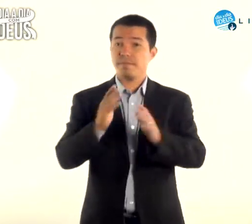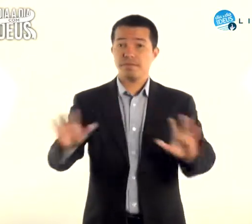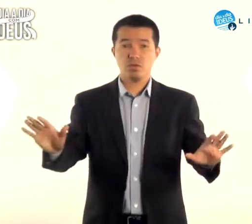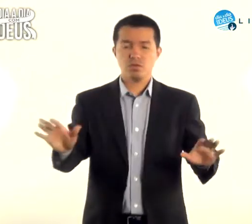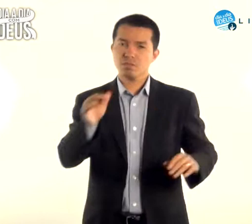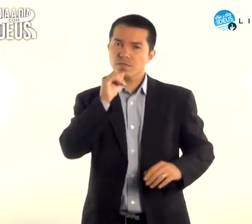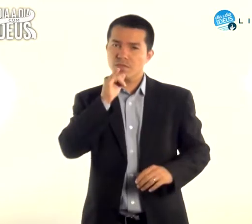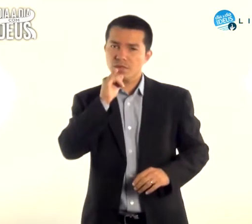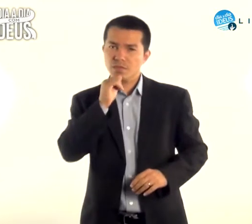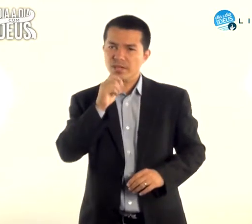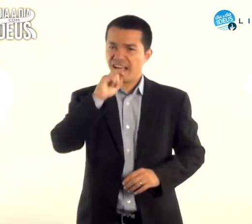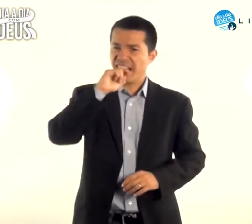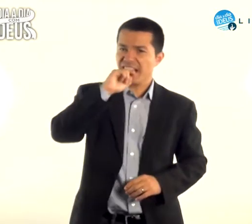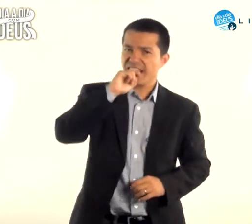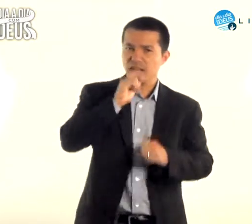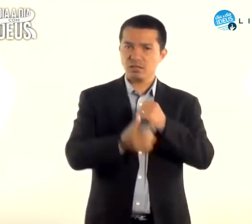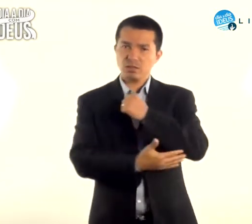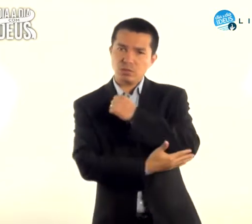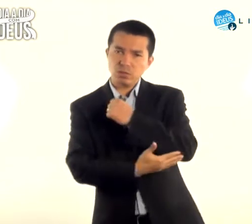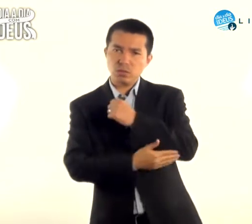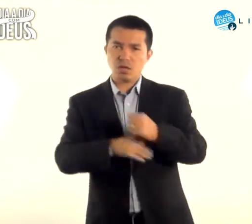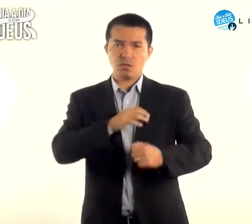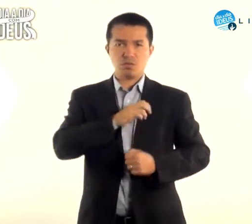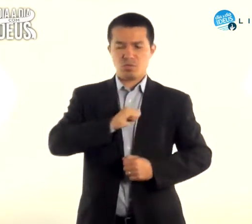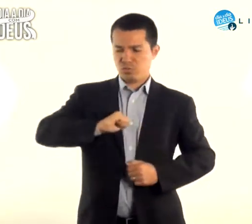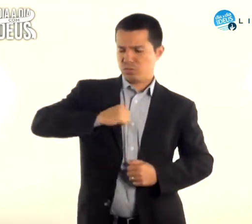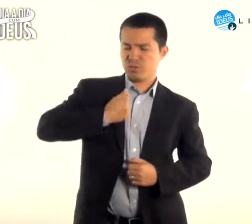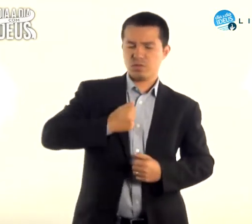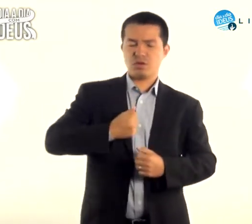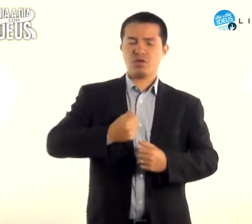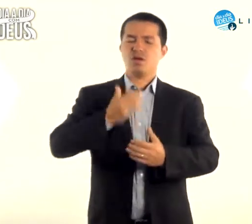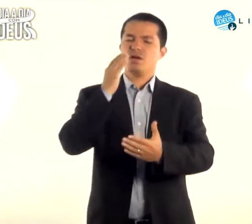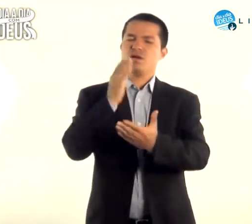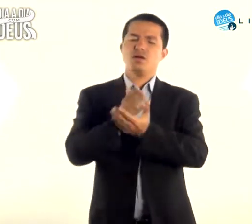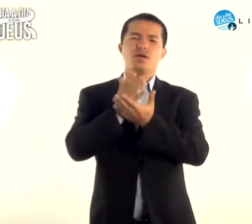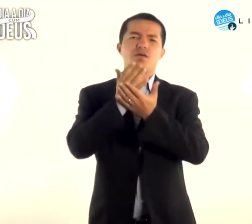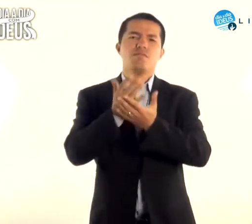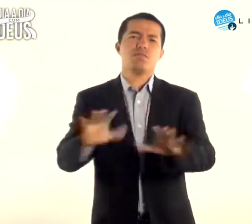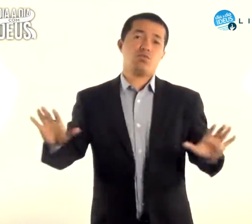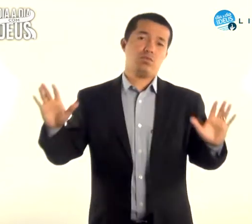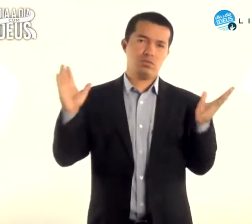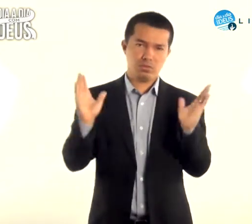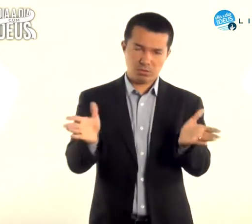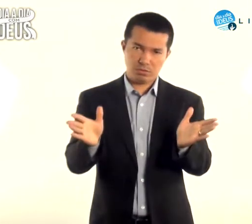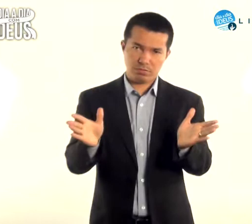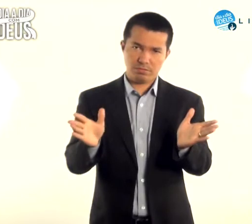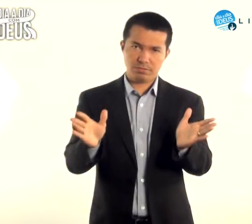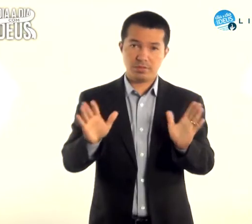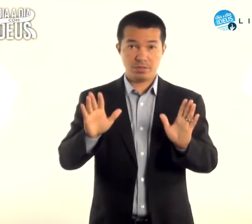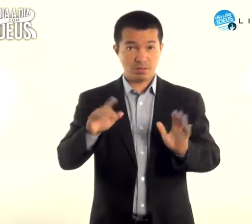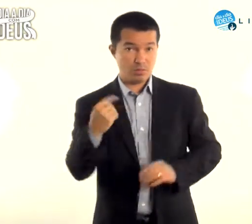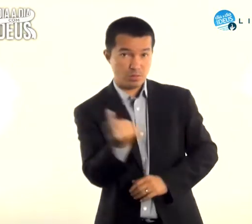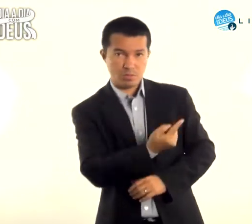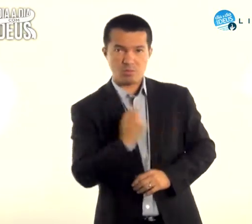ódio, inveja já se foram, já pereceram, já não tem parte em coisa alguma do que se faz debaixo do sol.